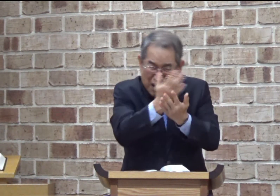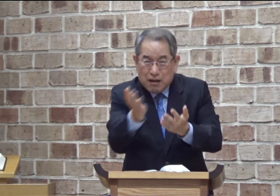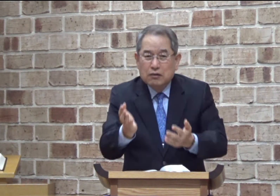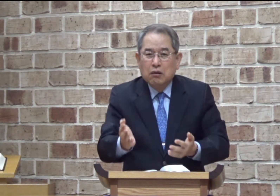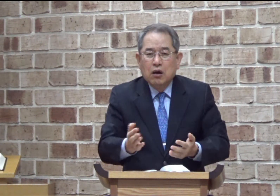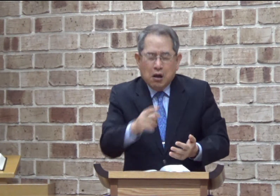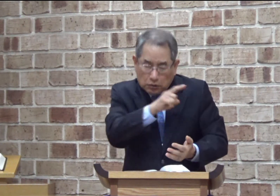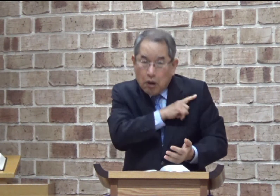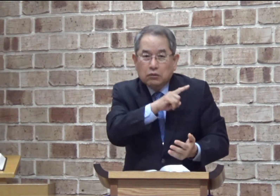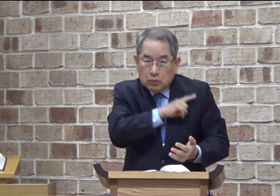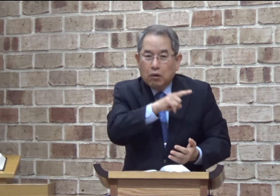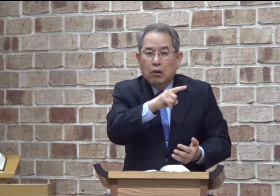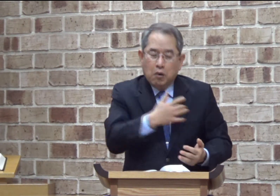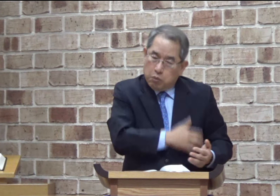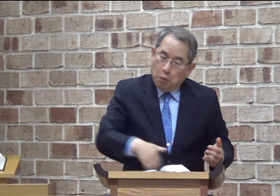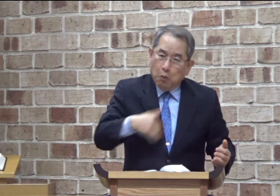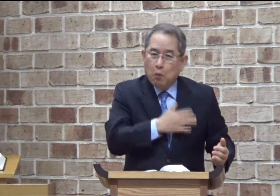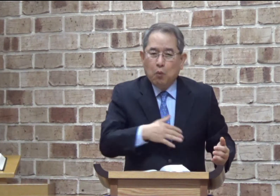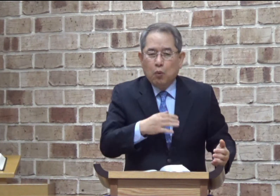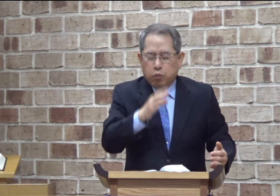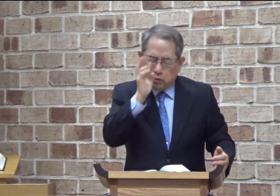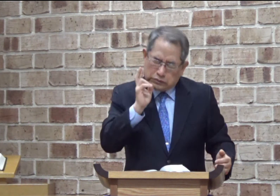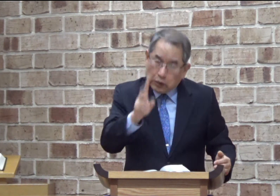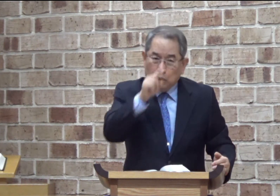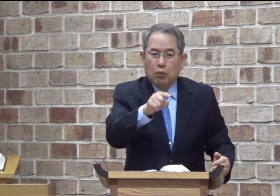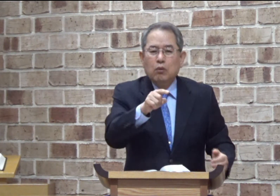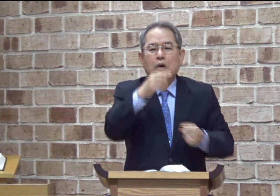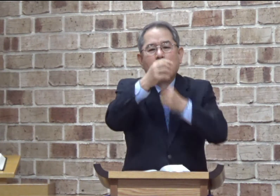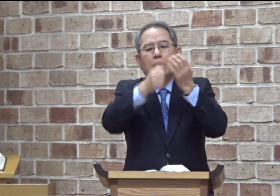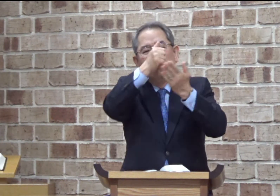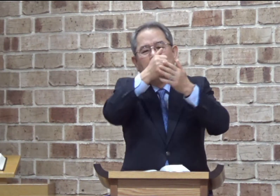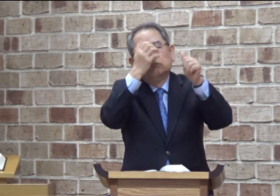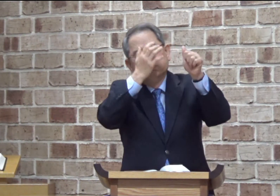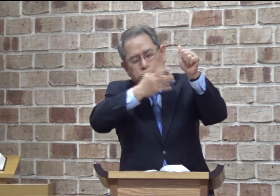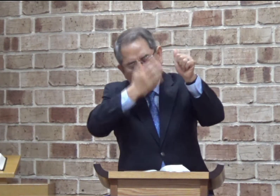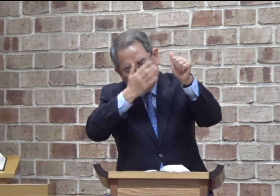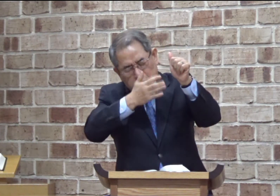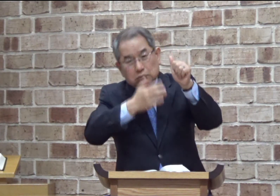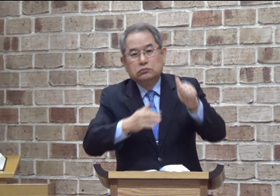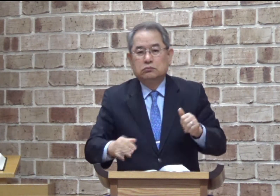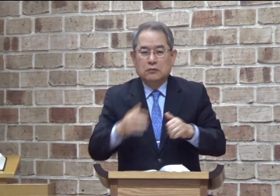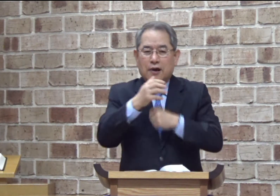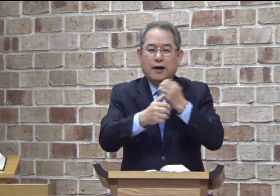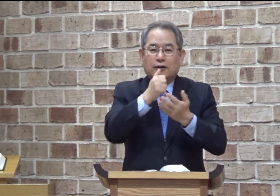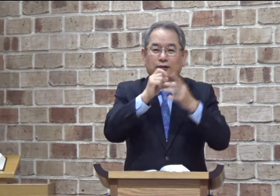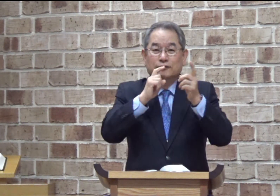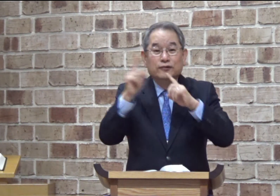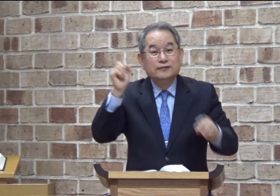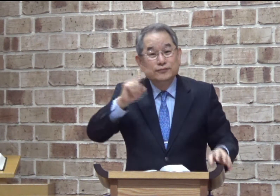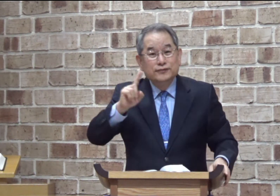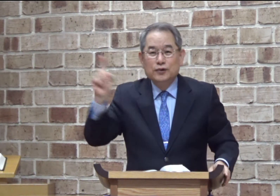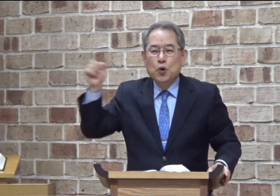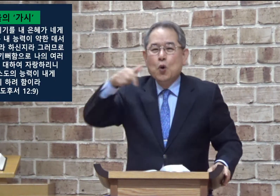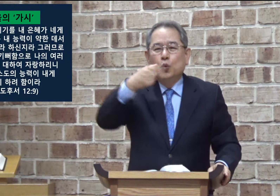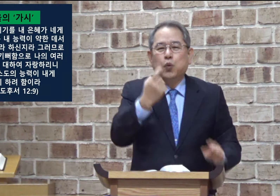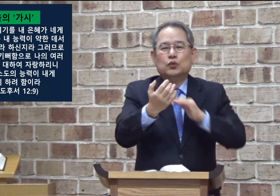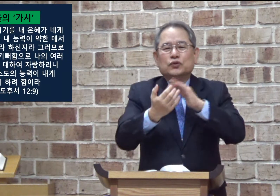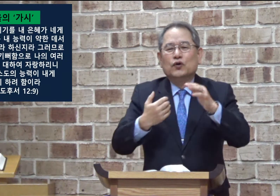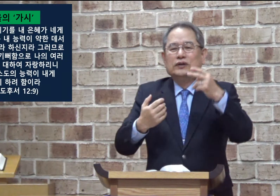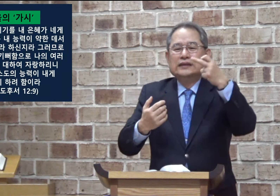그런 여러 가지 다리도 안짱다리이고 여러 가지 몸에 좋지 않은 질병들이 있었습니다.